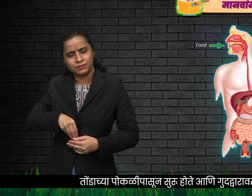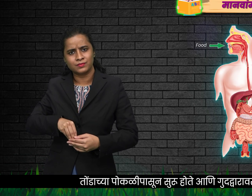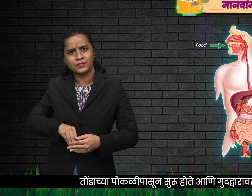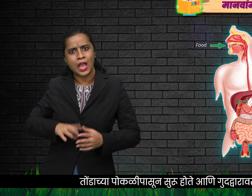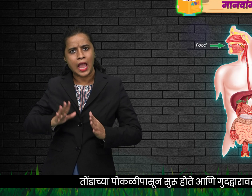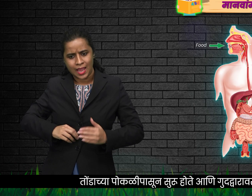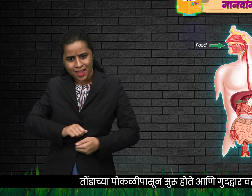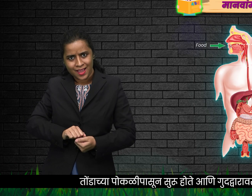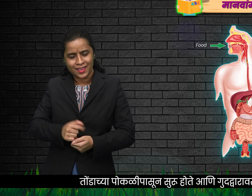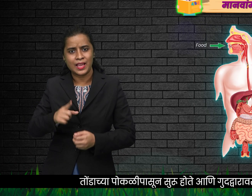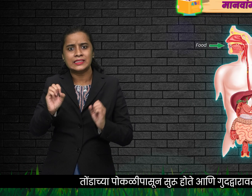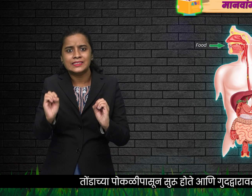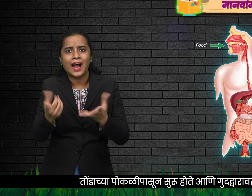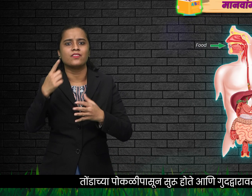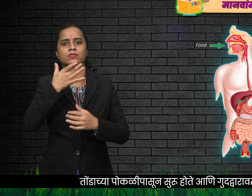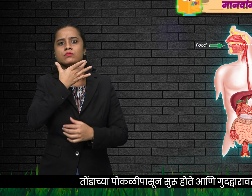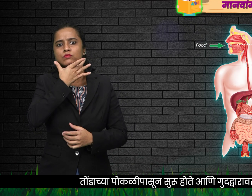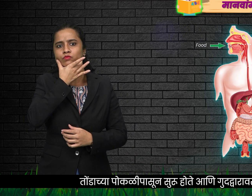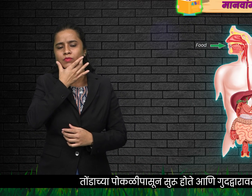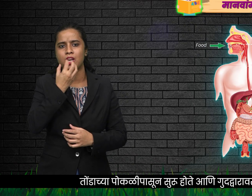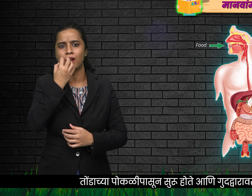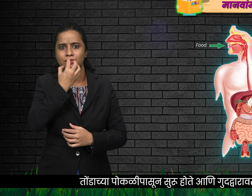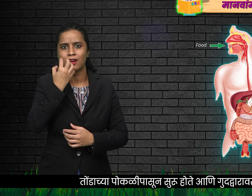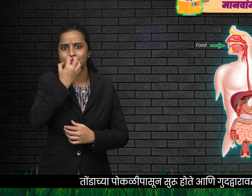गुदद्वारावर संपते.